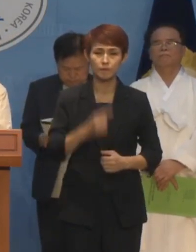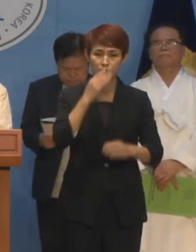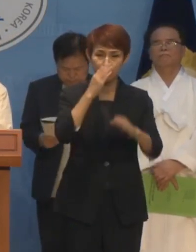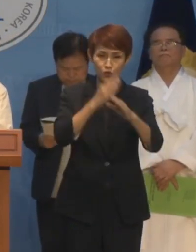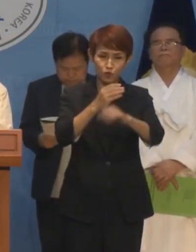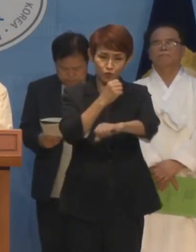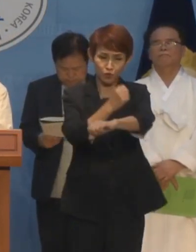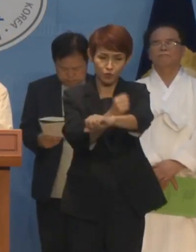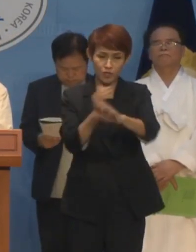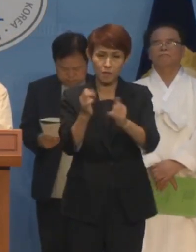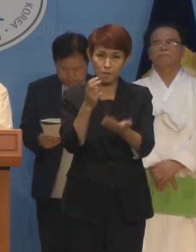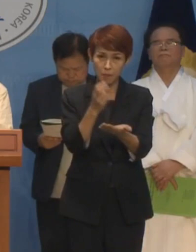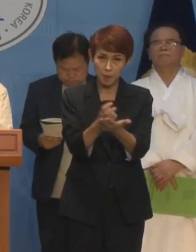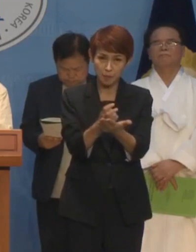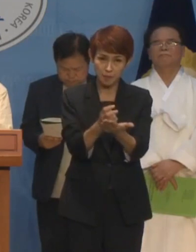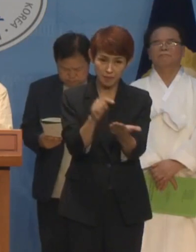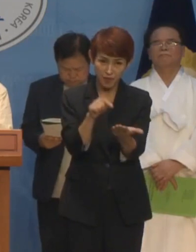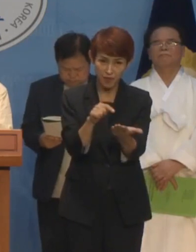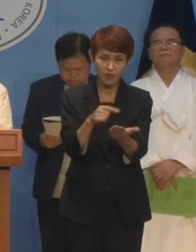민주유공자법은